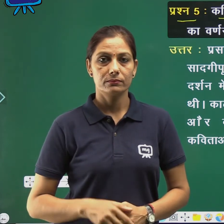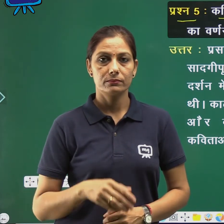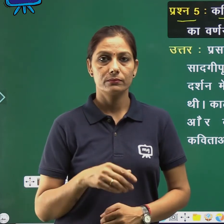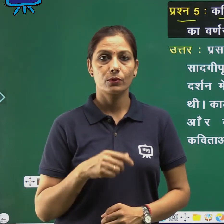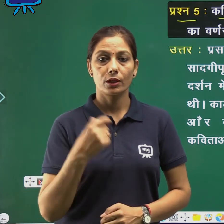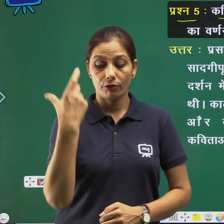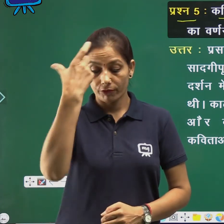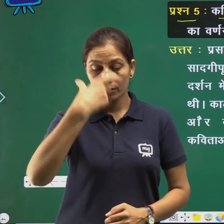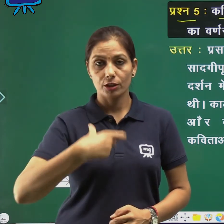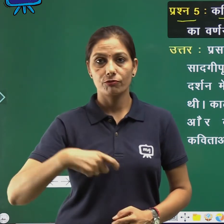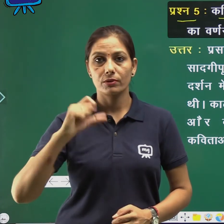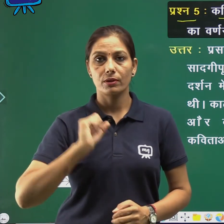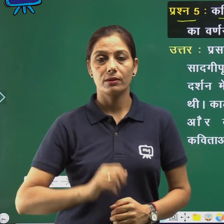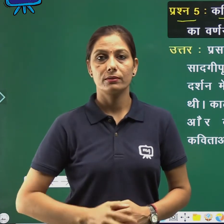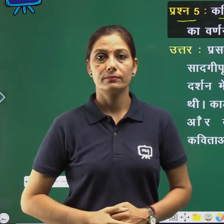व्यक्तित्व का